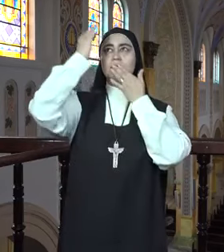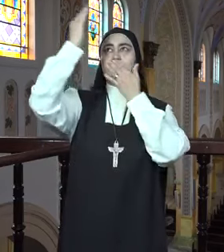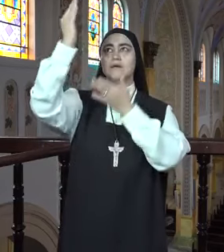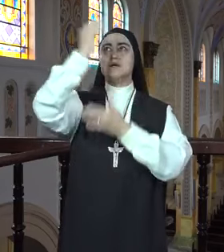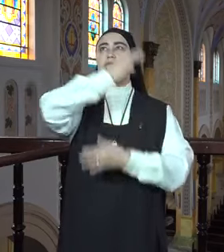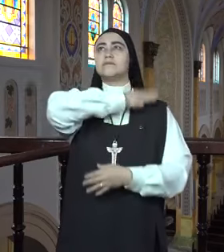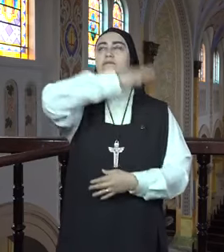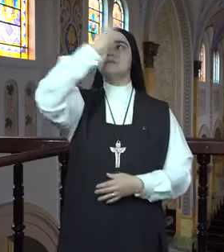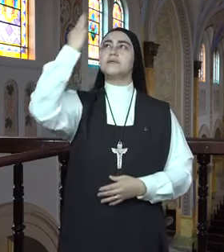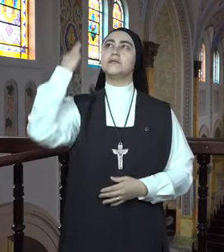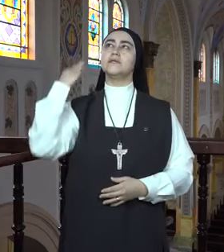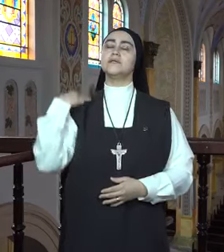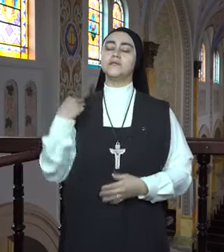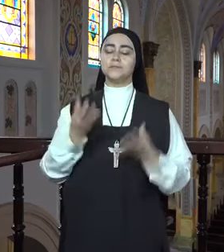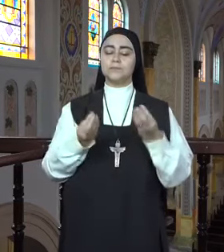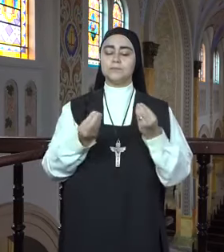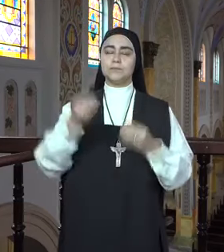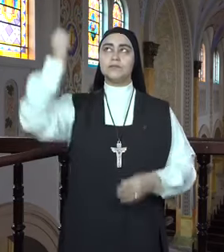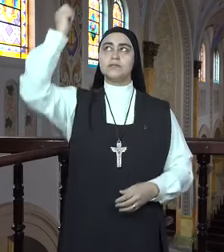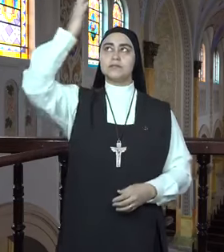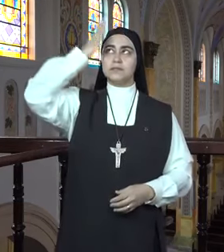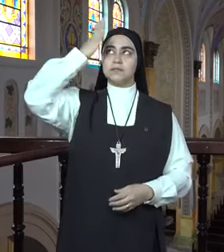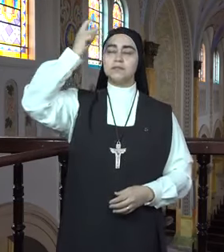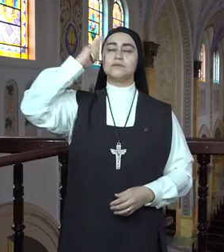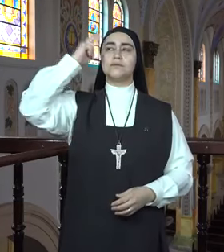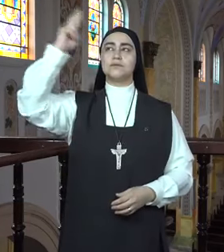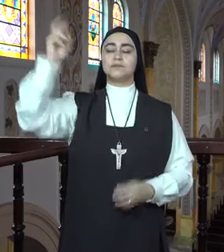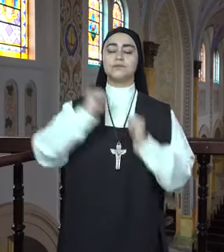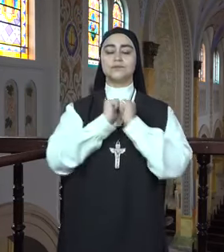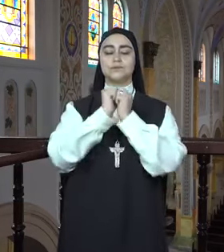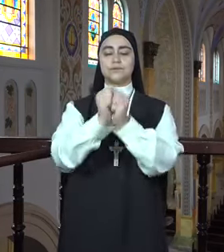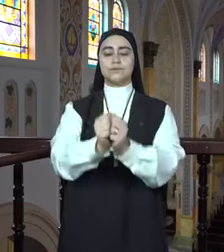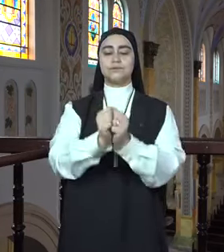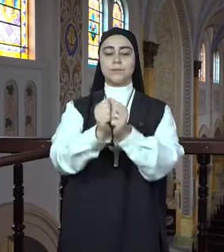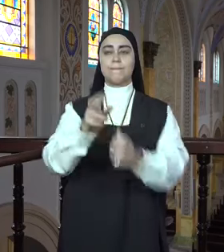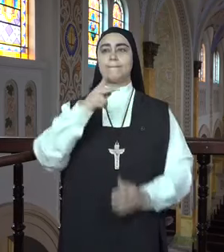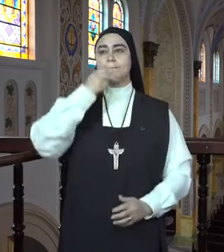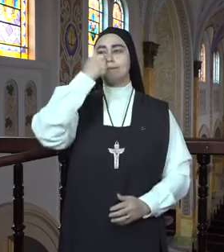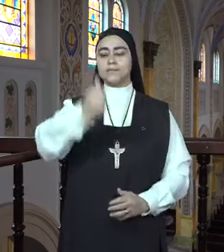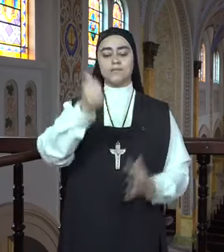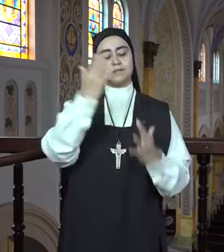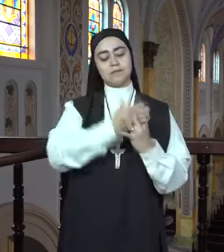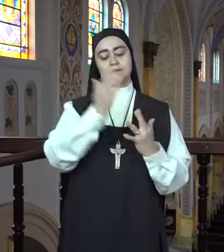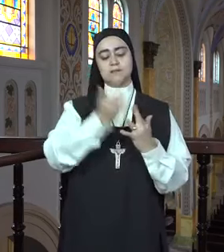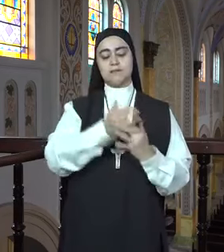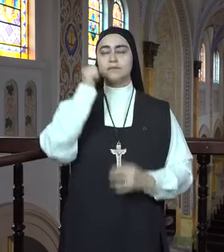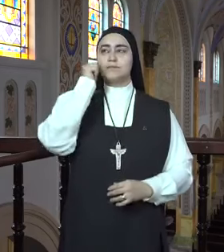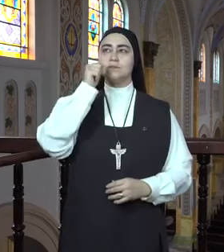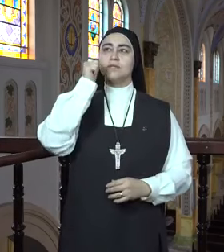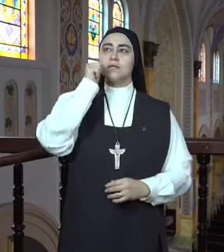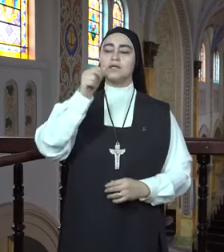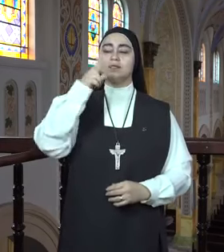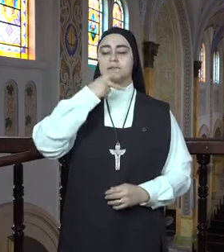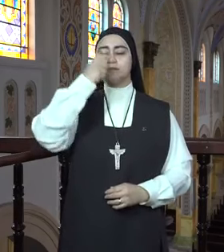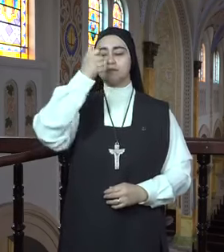Ave Maria, cheia de graça, o Senhor é convosco. Bendita sois vós entre as mulheres, e bendito